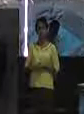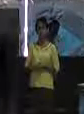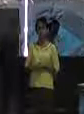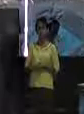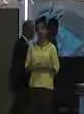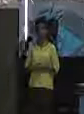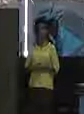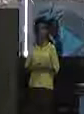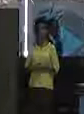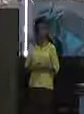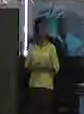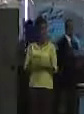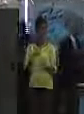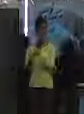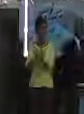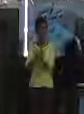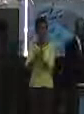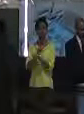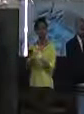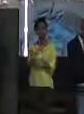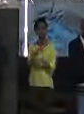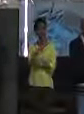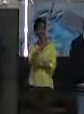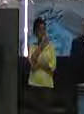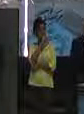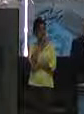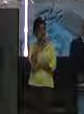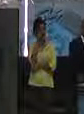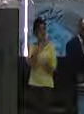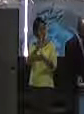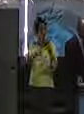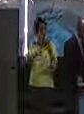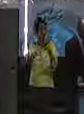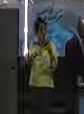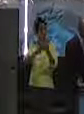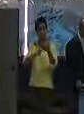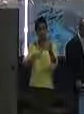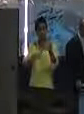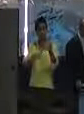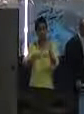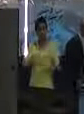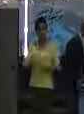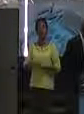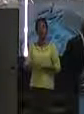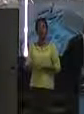Eu estou aguardando um pouco de silêncio para a gente conseguir continuar aqui a leitura do expediente.